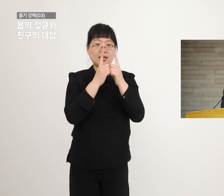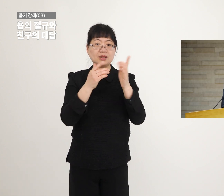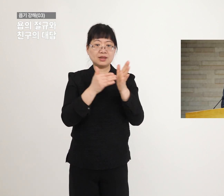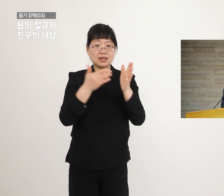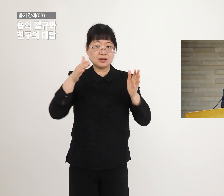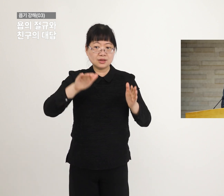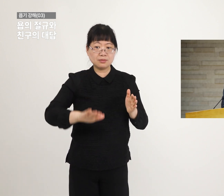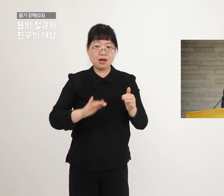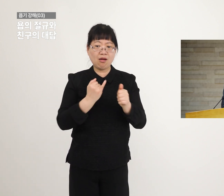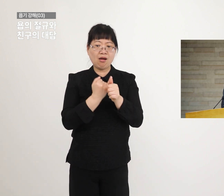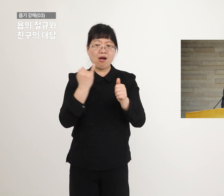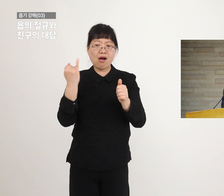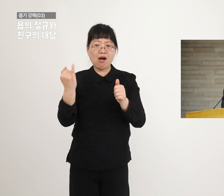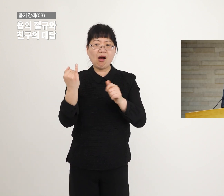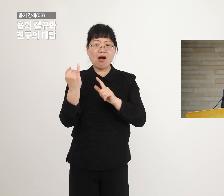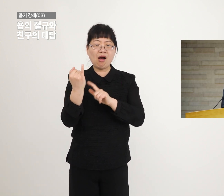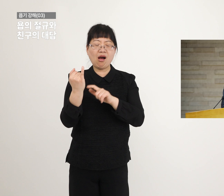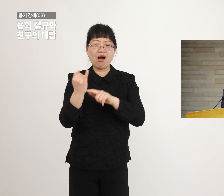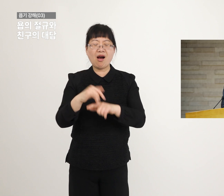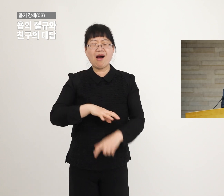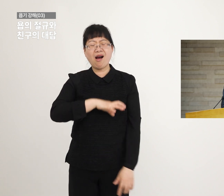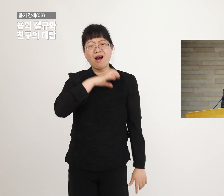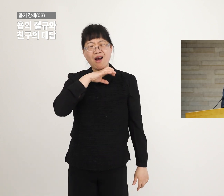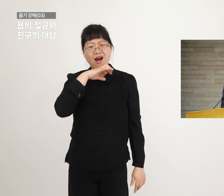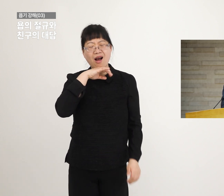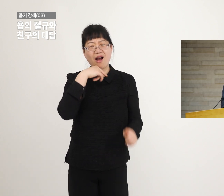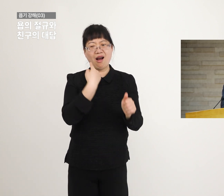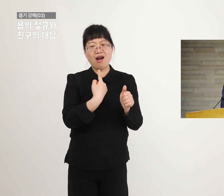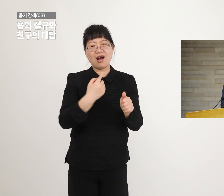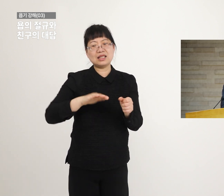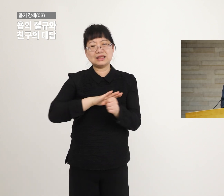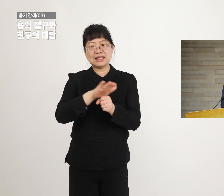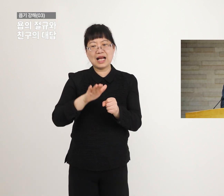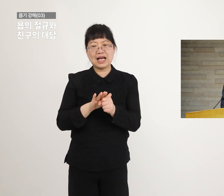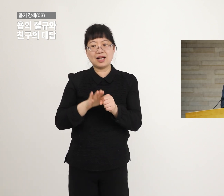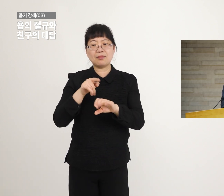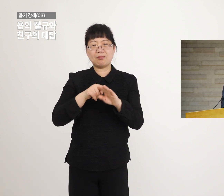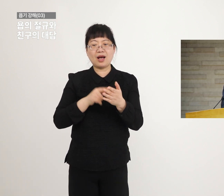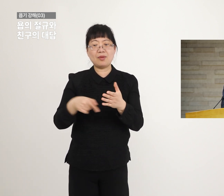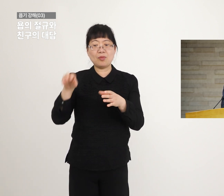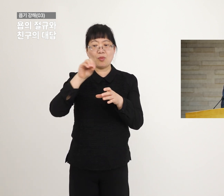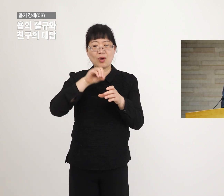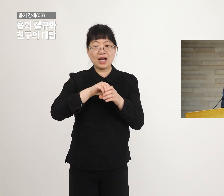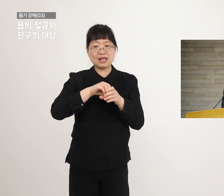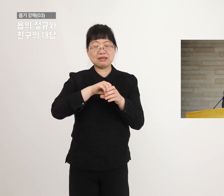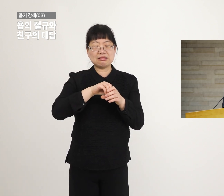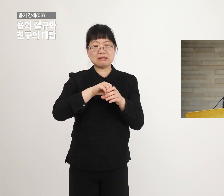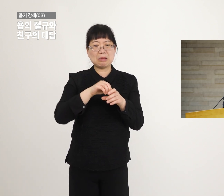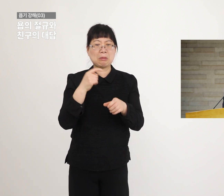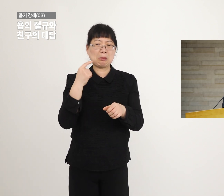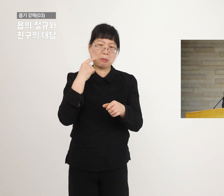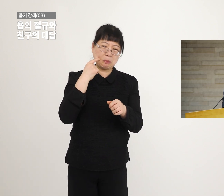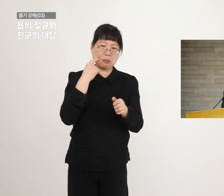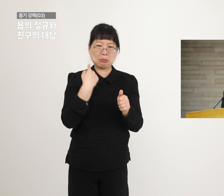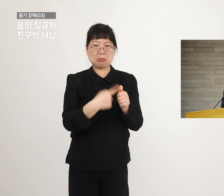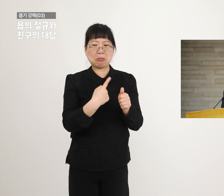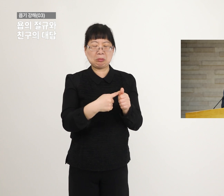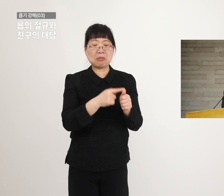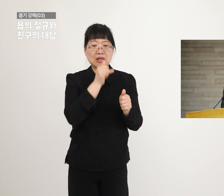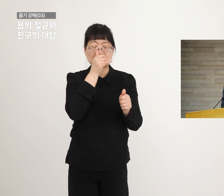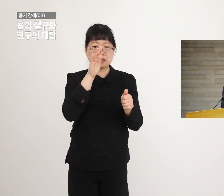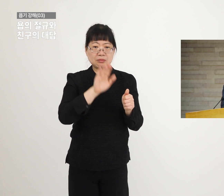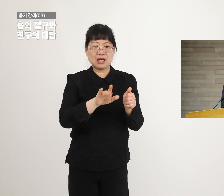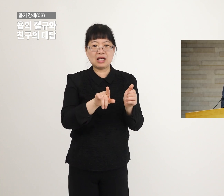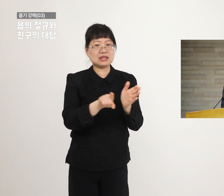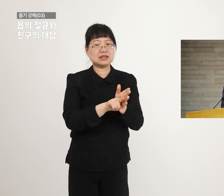아내의 푸념 섞인 애정이 담아진 그런 독설에도 불구하고